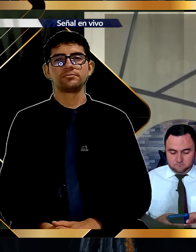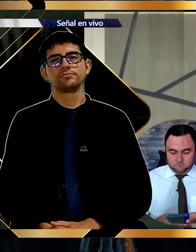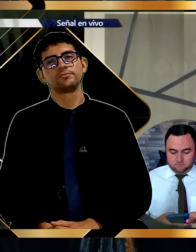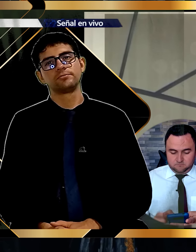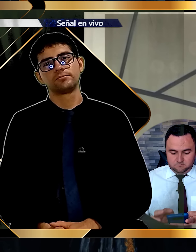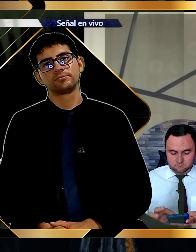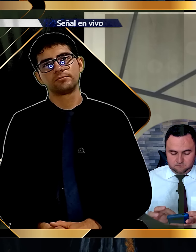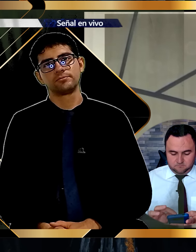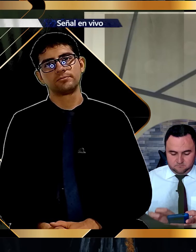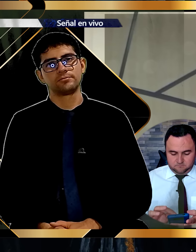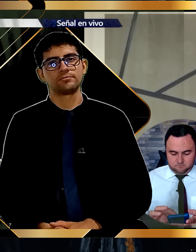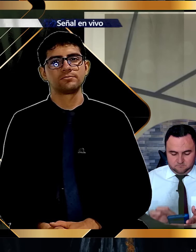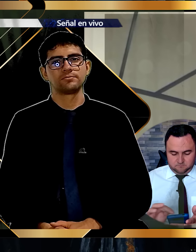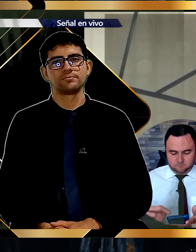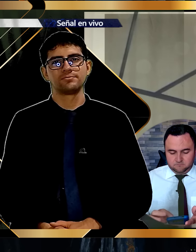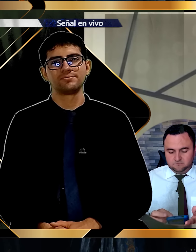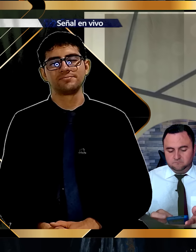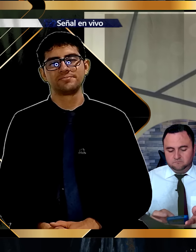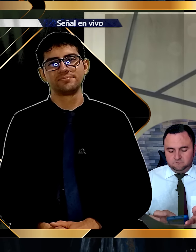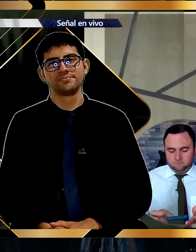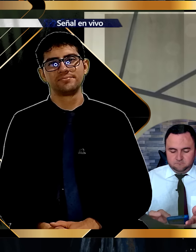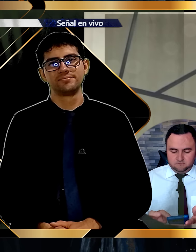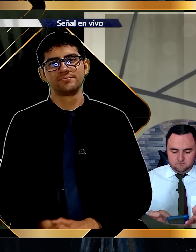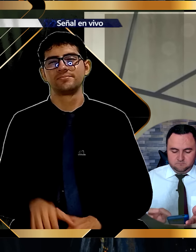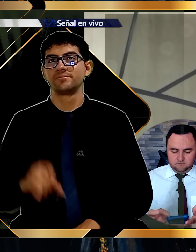Jehová no duerme.